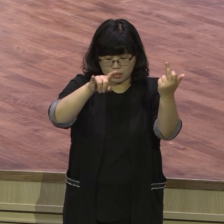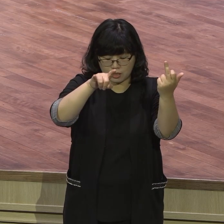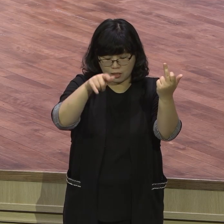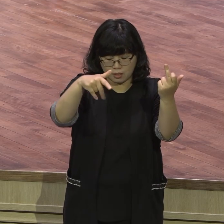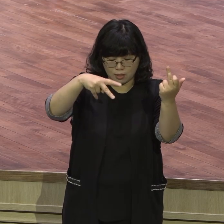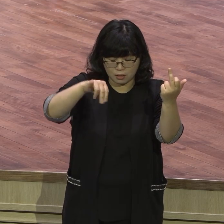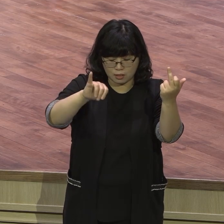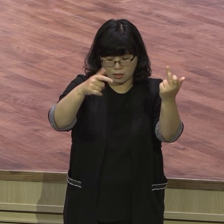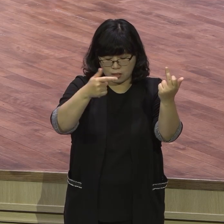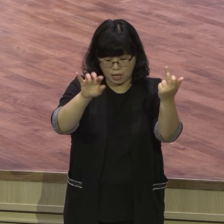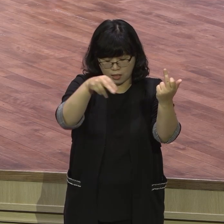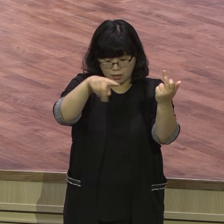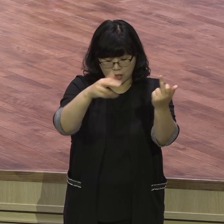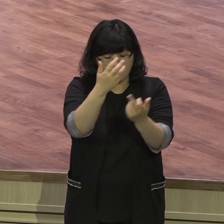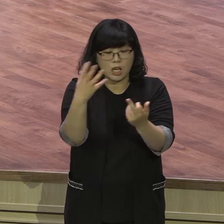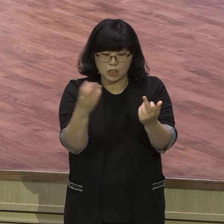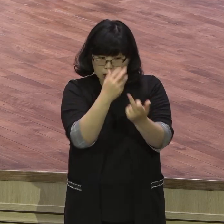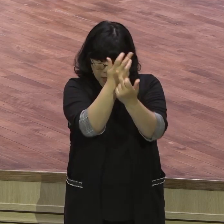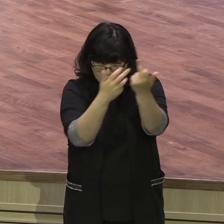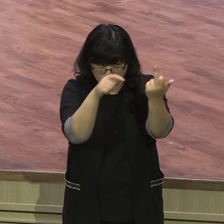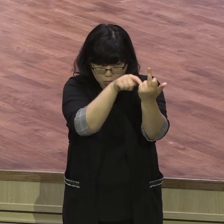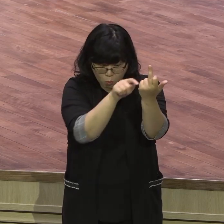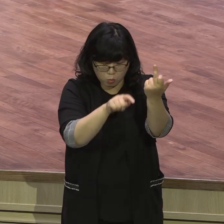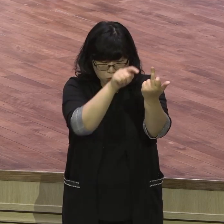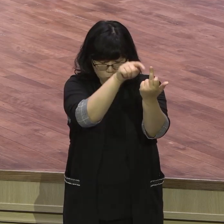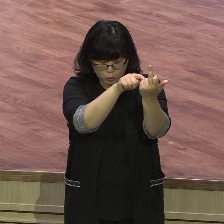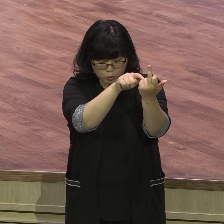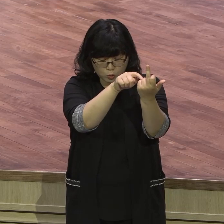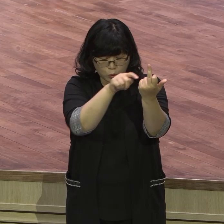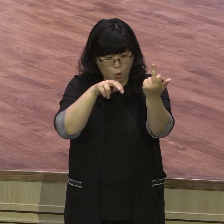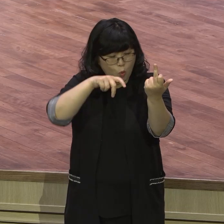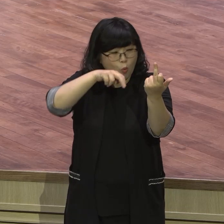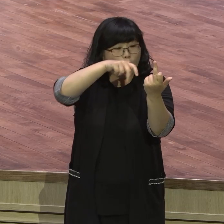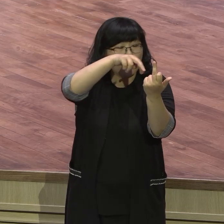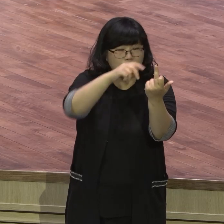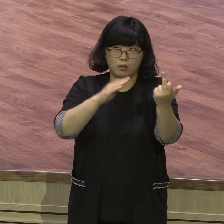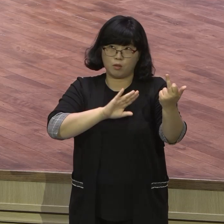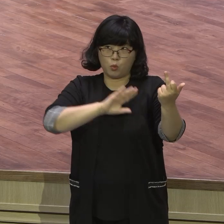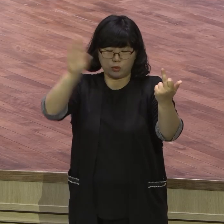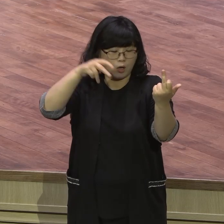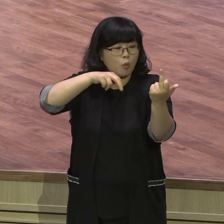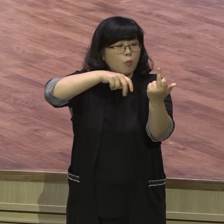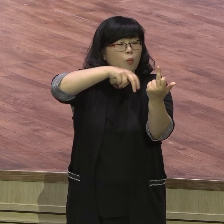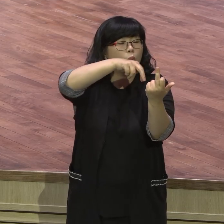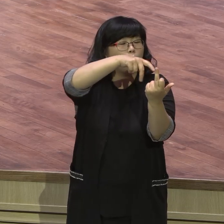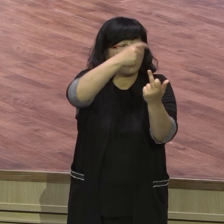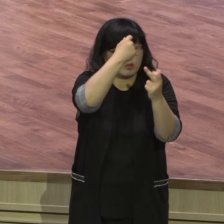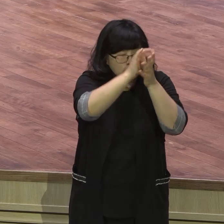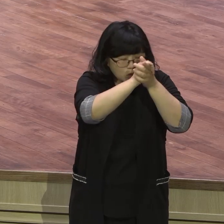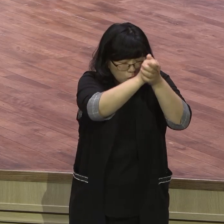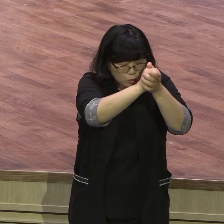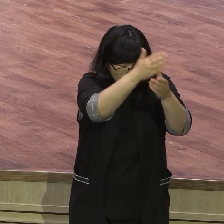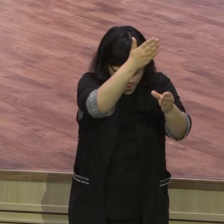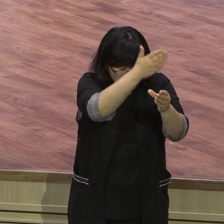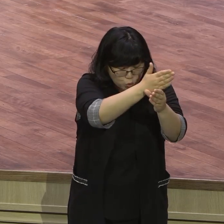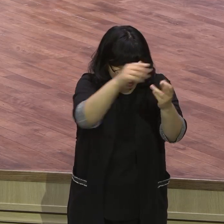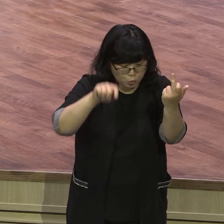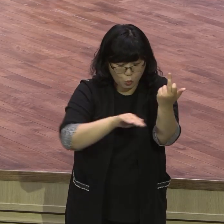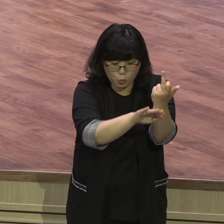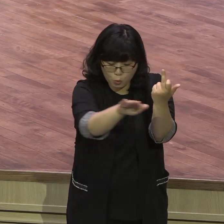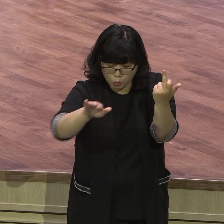백성들, 신해산에 올라간 모세를 기다리고 있었어요. 기다리고 있었는데 당시 신해산 기석에